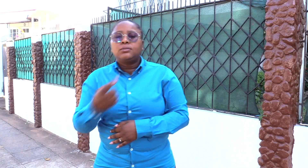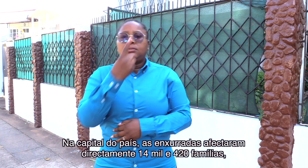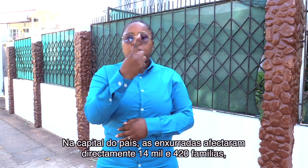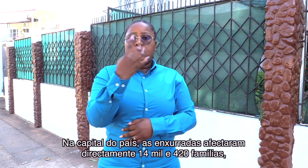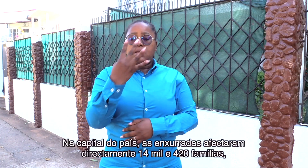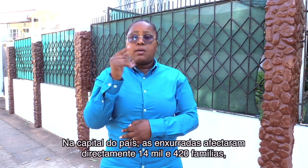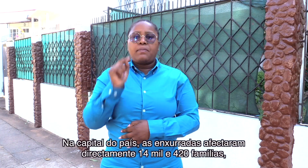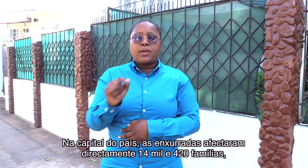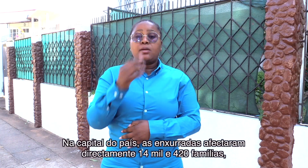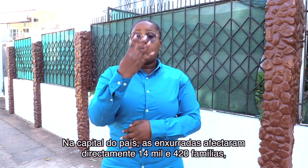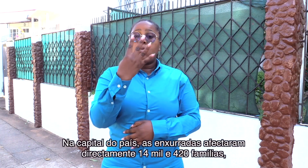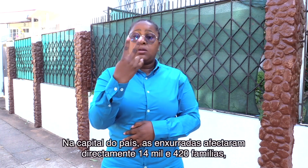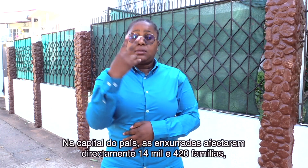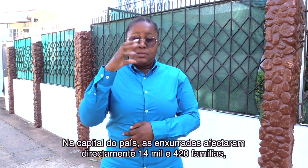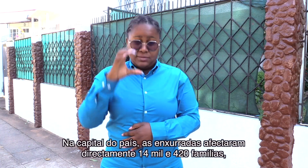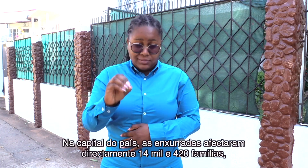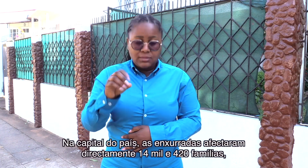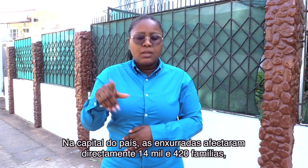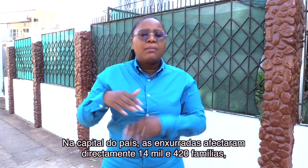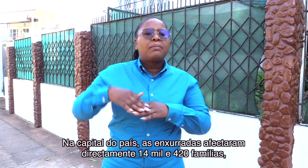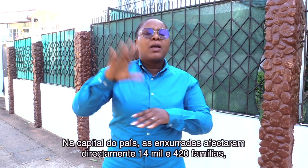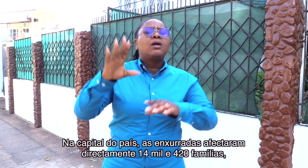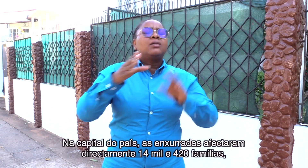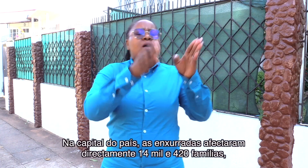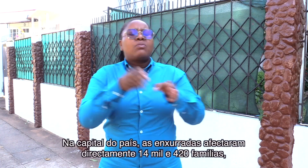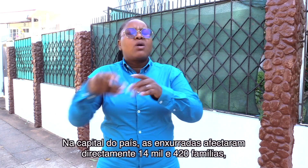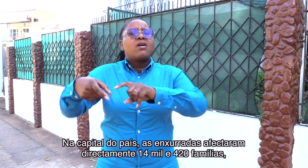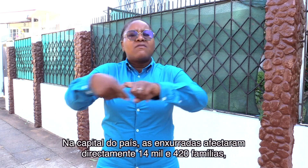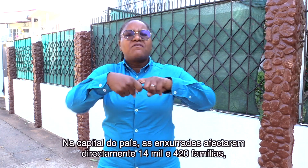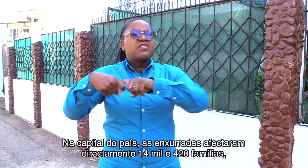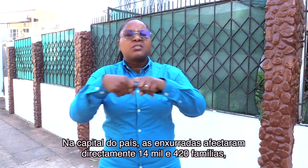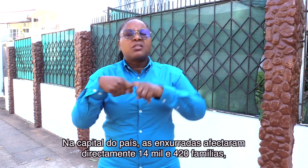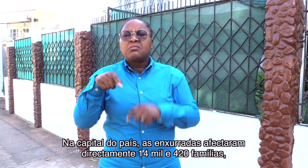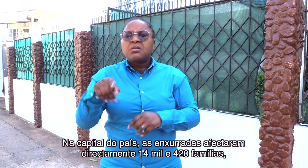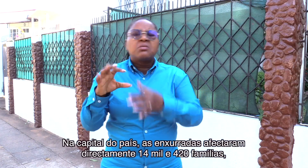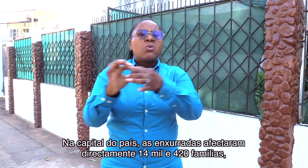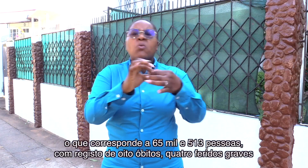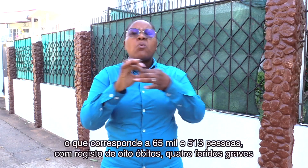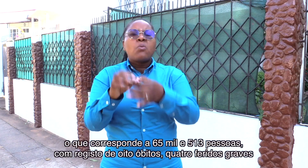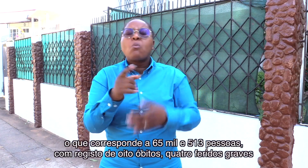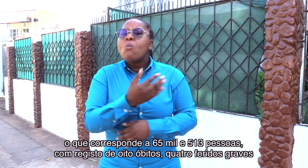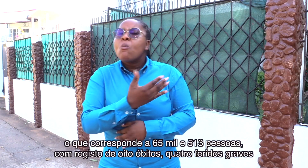Na capital do país, as enxurradas afetaram diretamente 14.420 famílias, o que corresponde